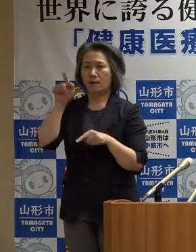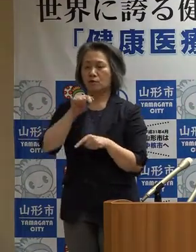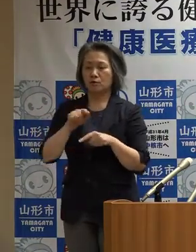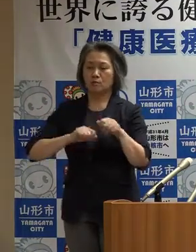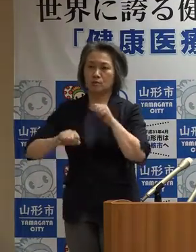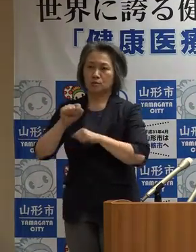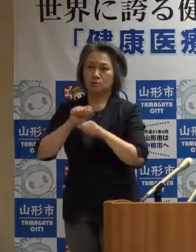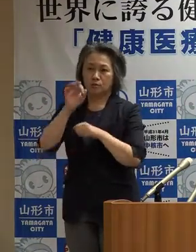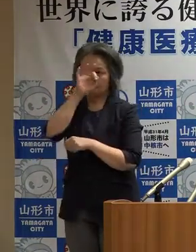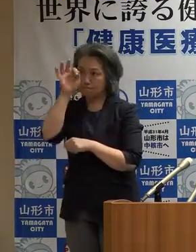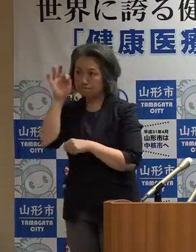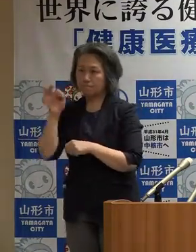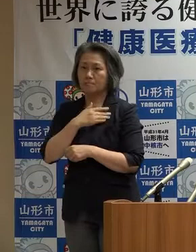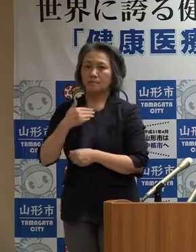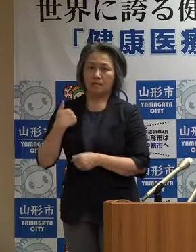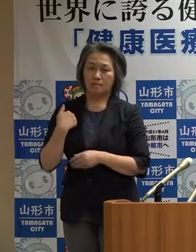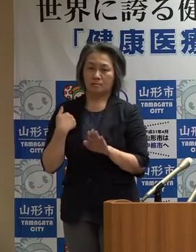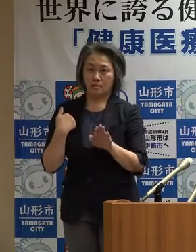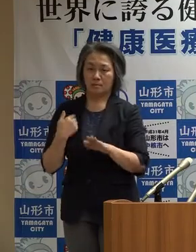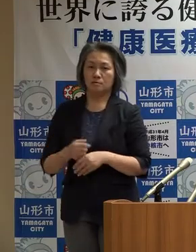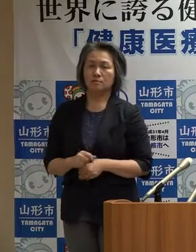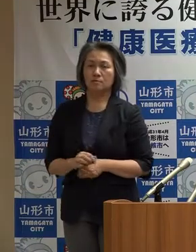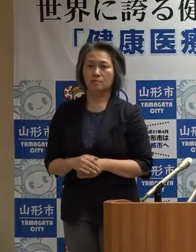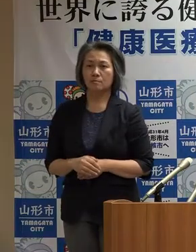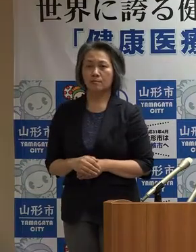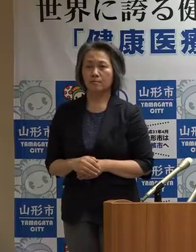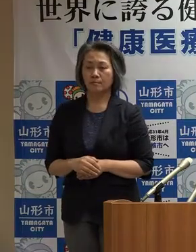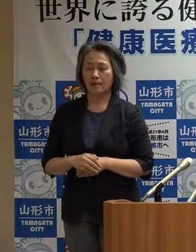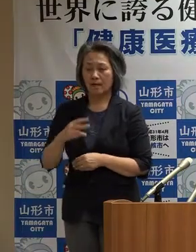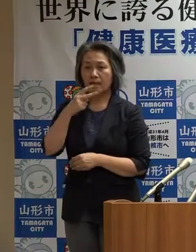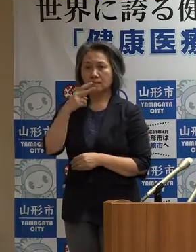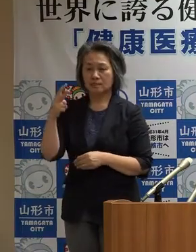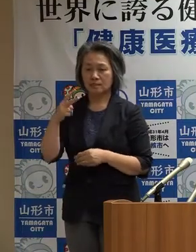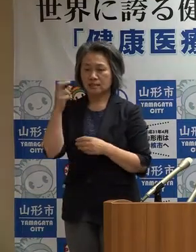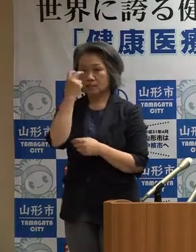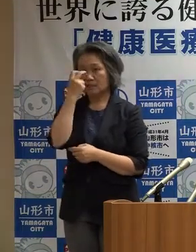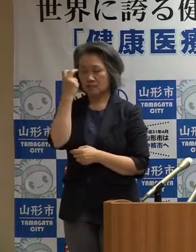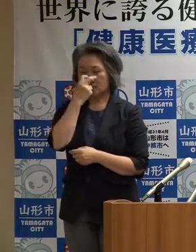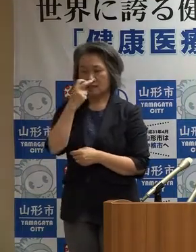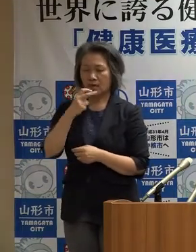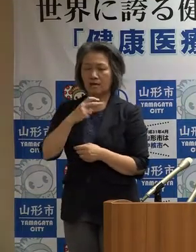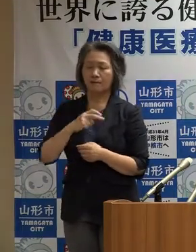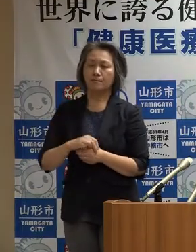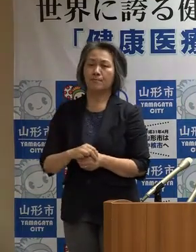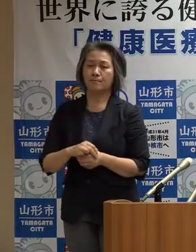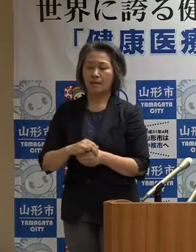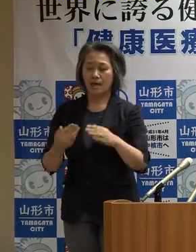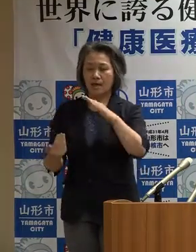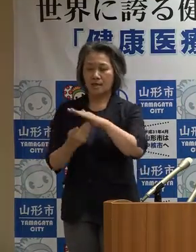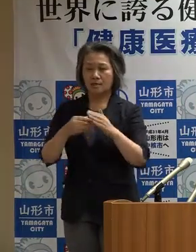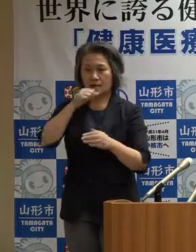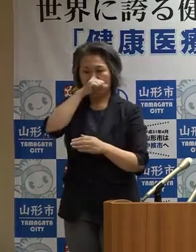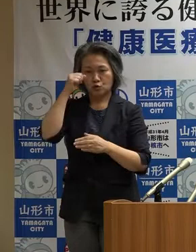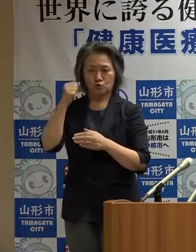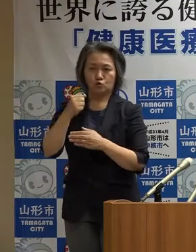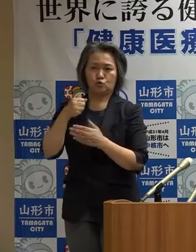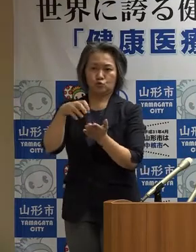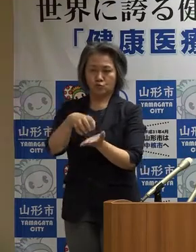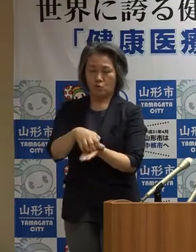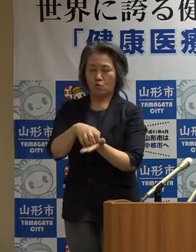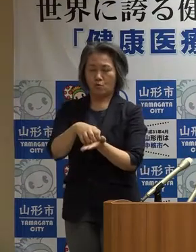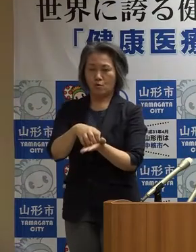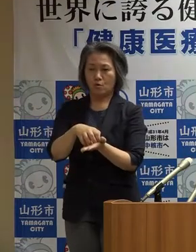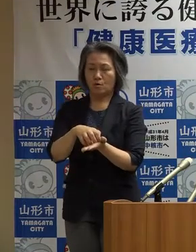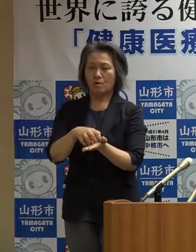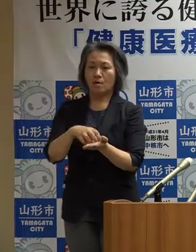由に見学をいただけます。二次審査で優秀な成績を収めた起業家には最優秀賞